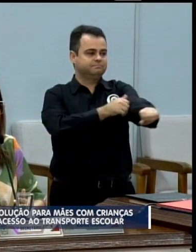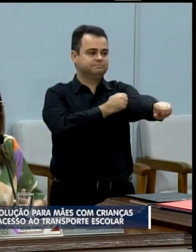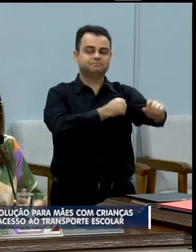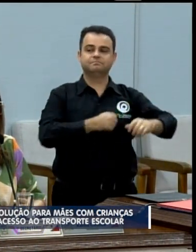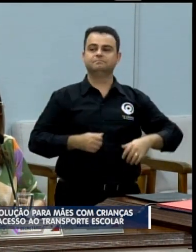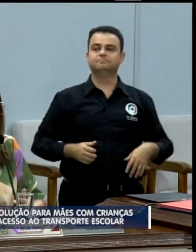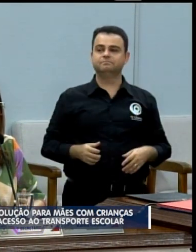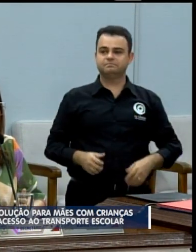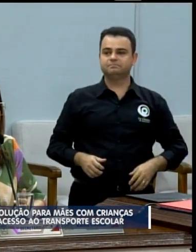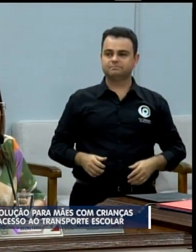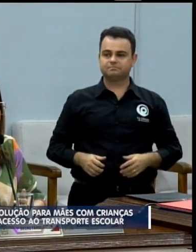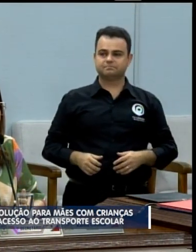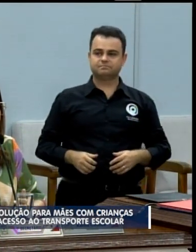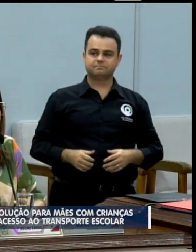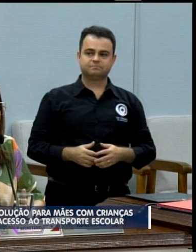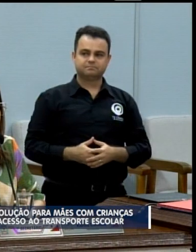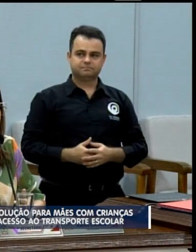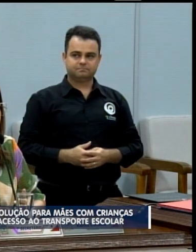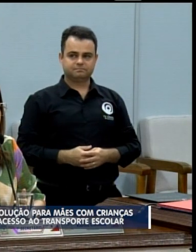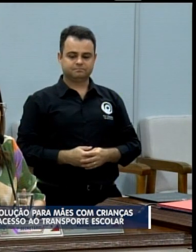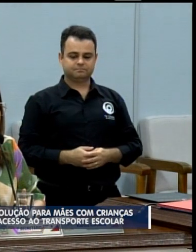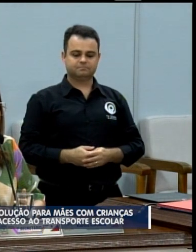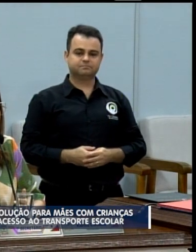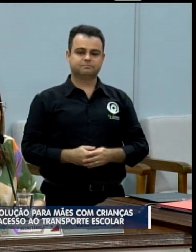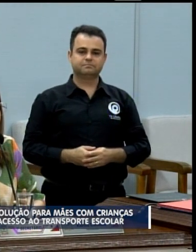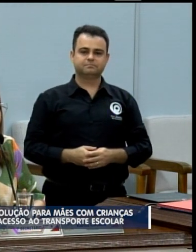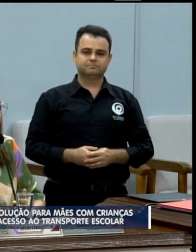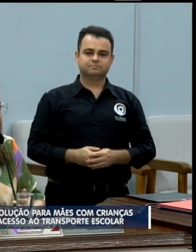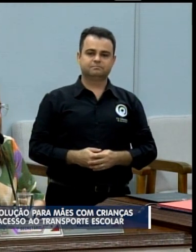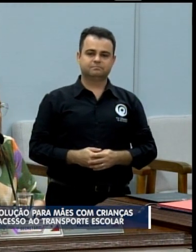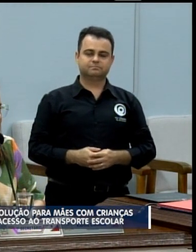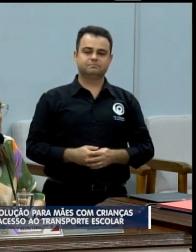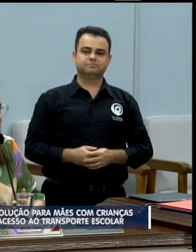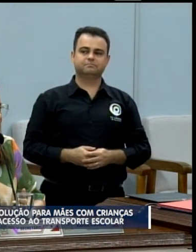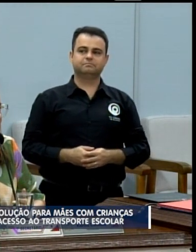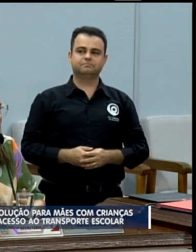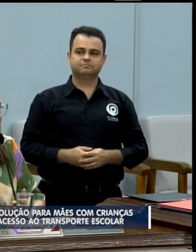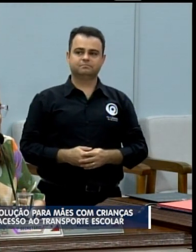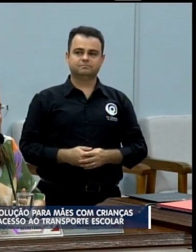da comissão da criança e adolescente estão todos convidados para participar dessa